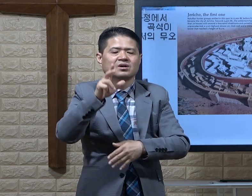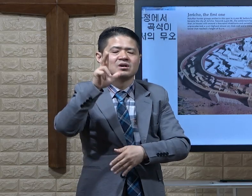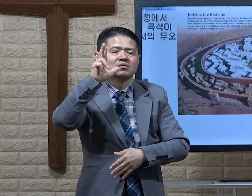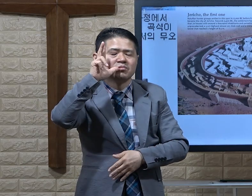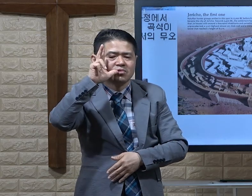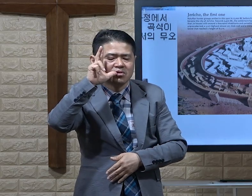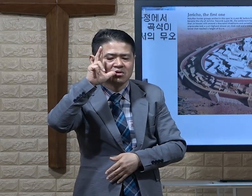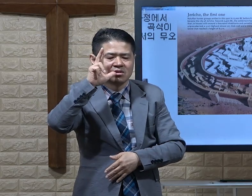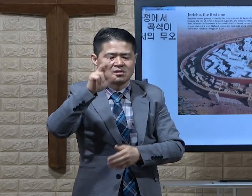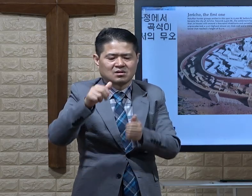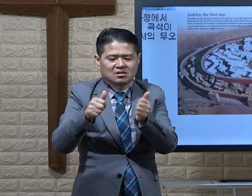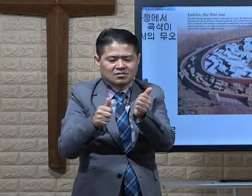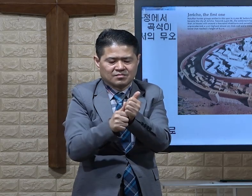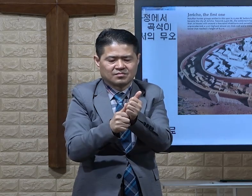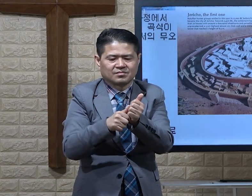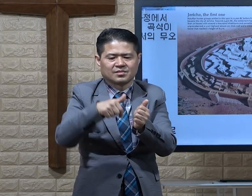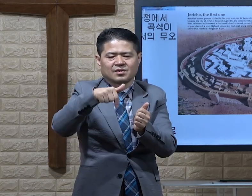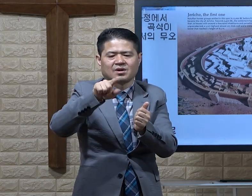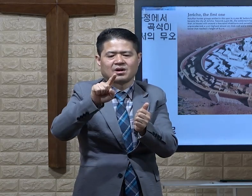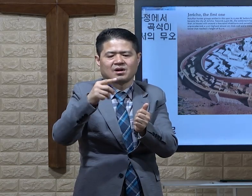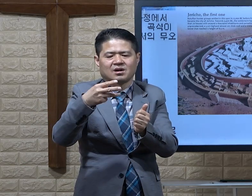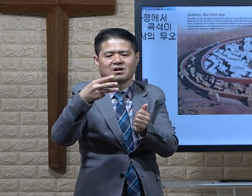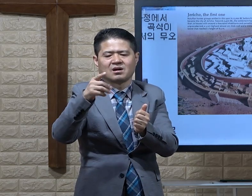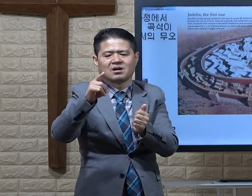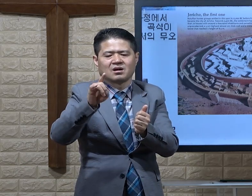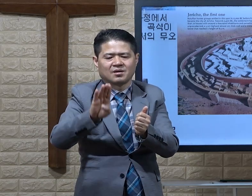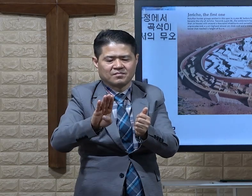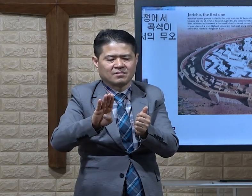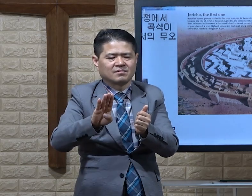그래서 여호수아의 후손 또 갈렙의